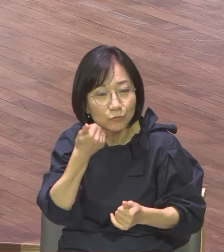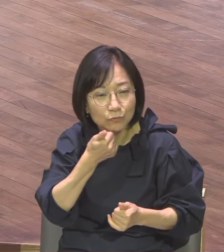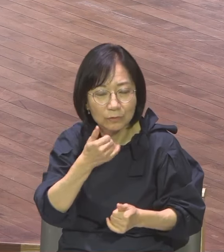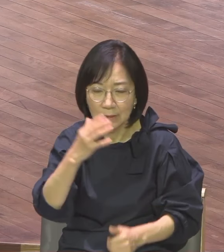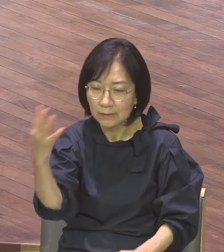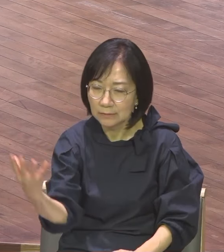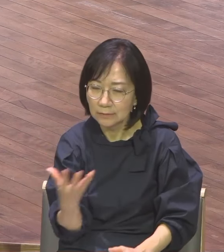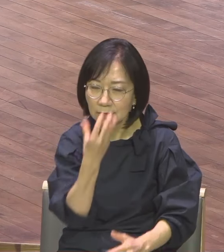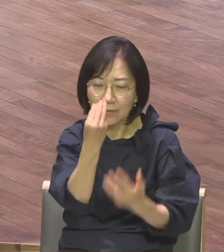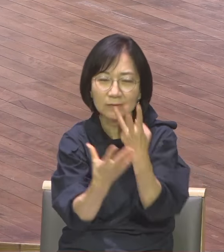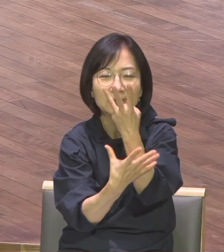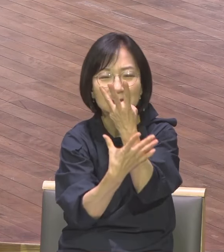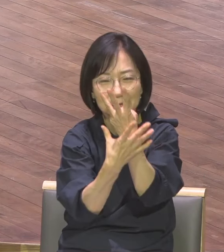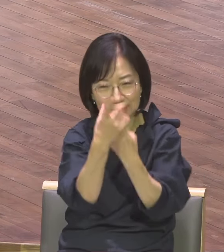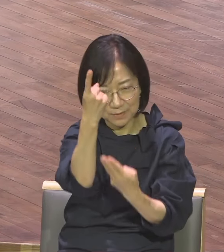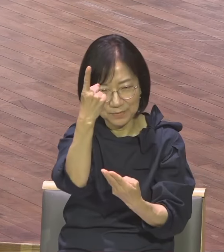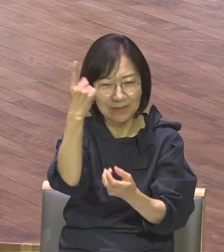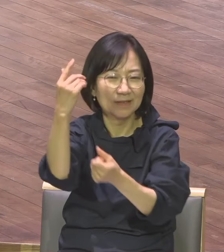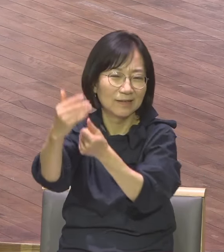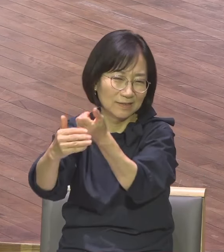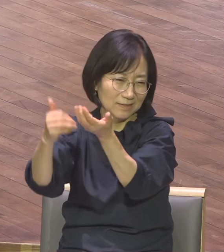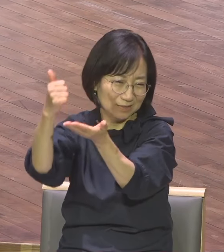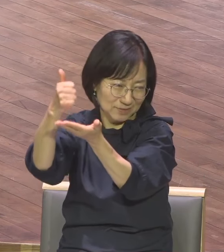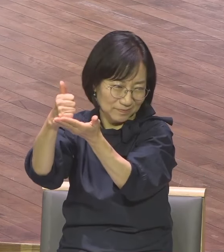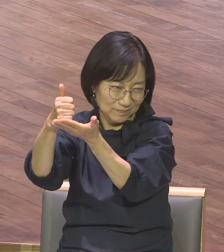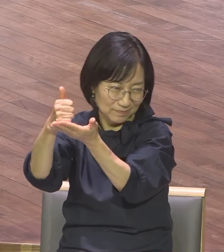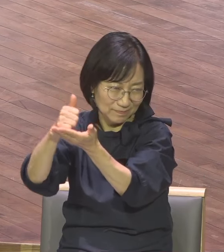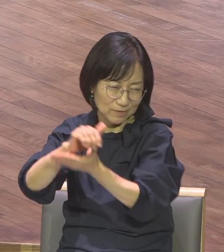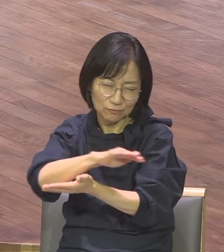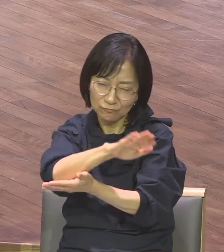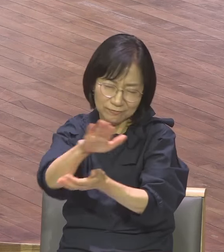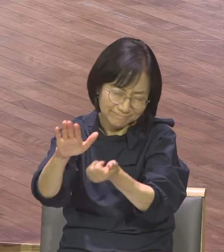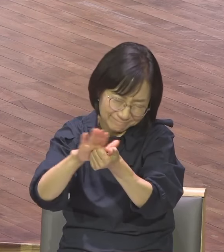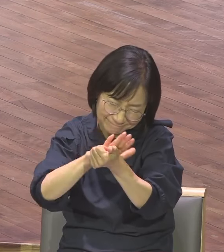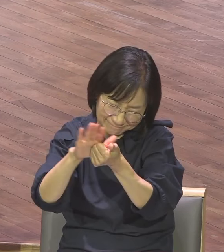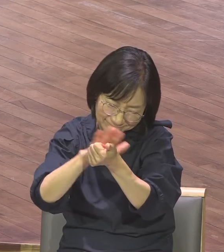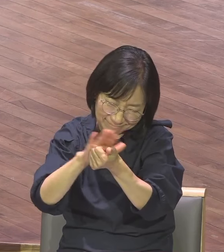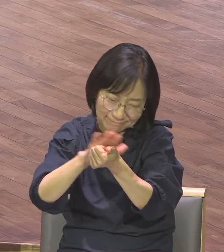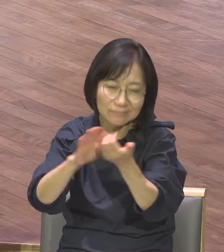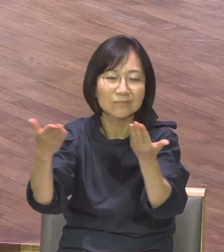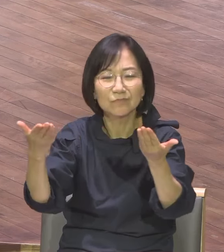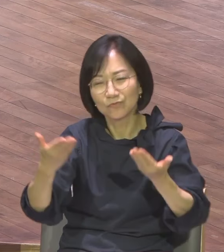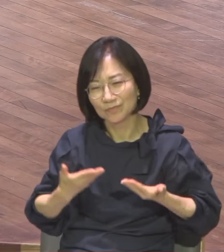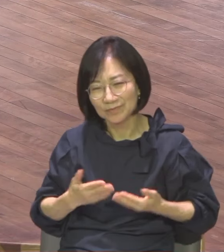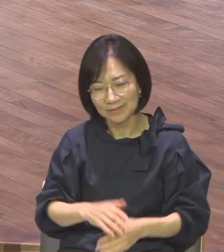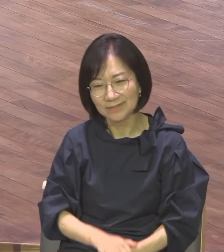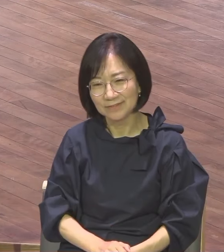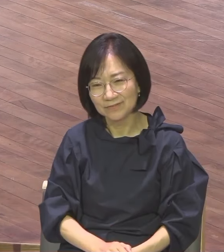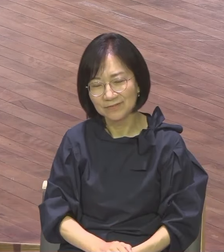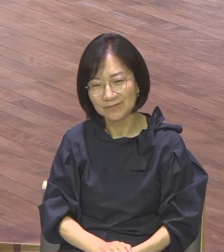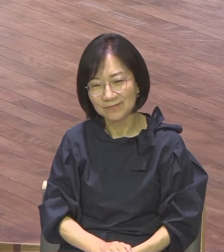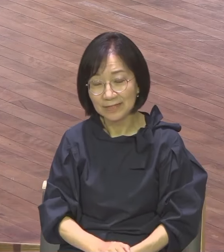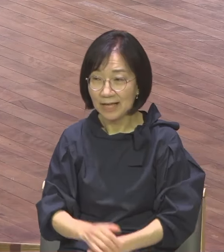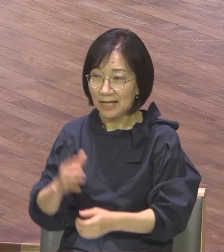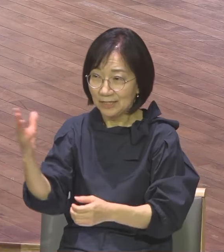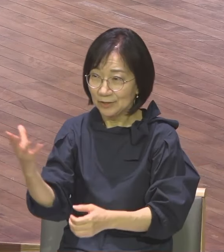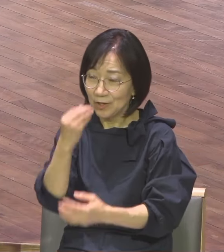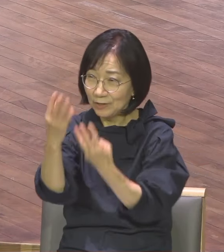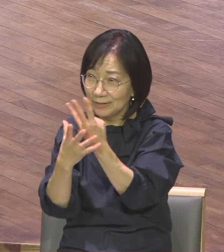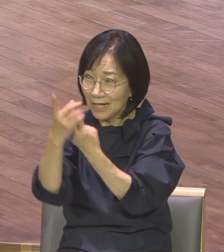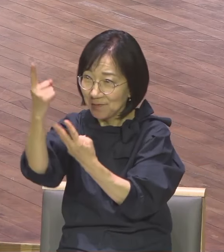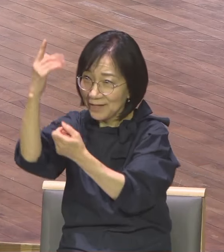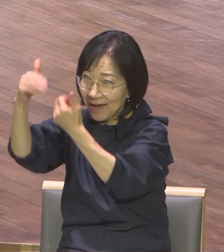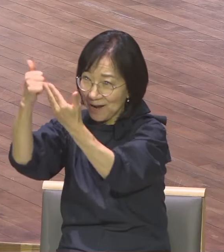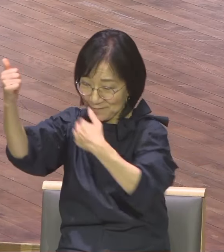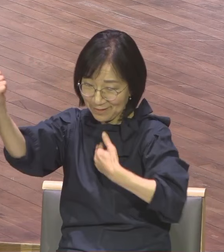하나님이십니다. 성삼위 하나님만이 우리의 진정한 위로자예요. 그래서 성삼위 하나님 모신 자는 어떤 환경 속에도 절대